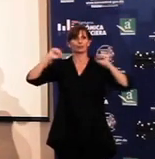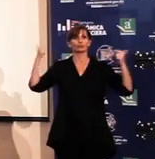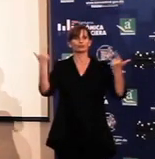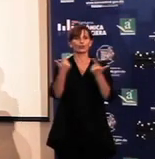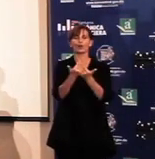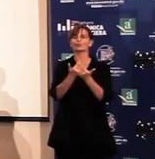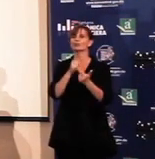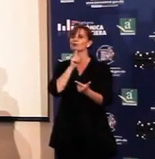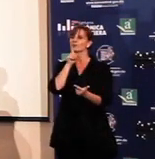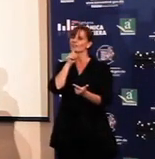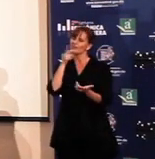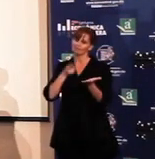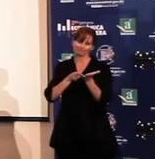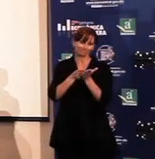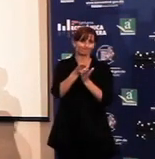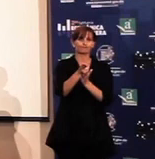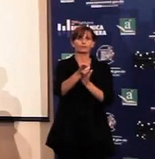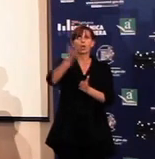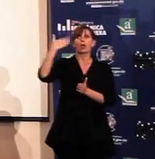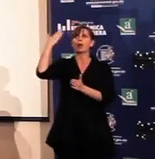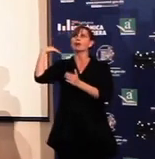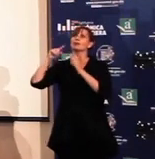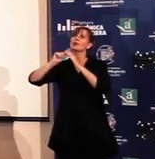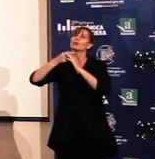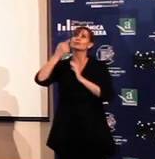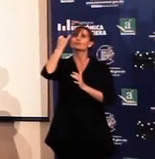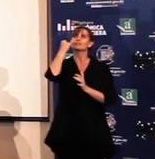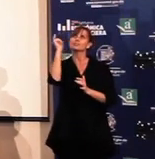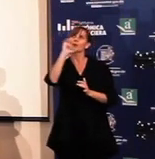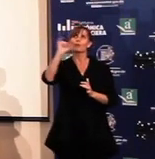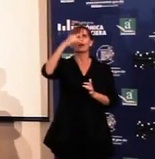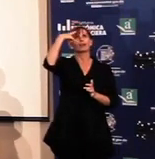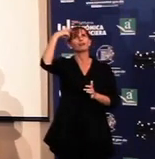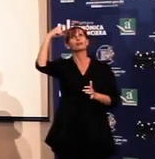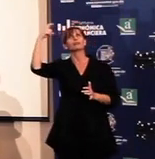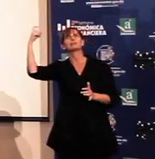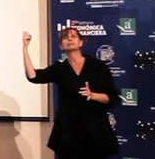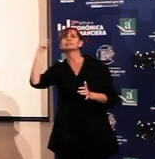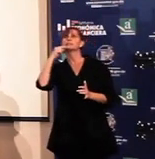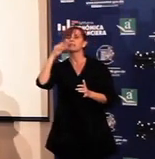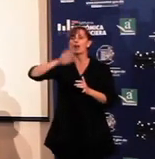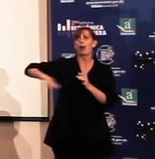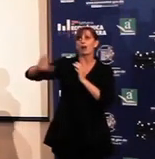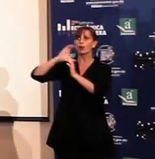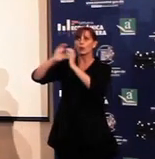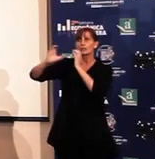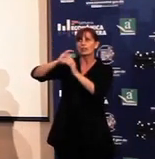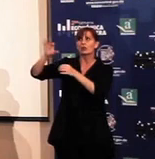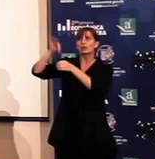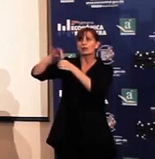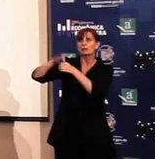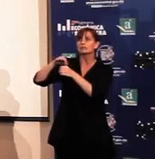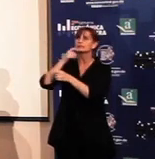inició como un sueño del área de comunicación de APAP es una